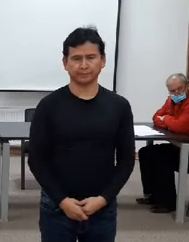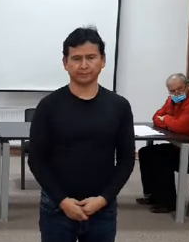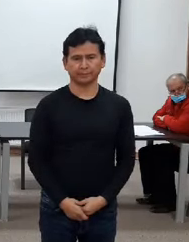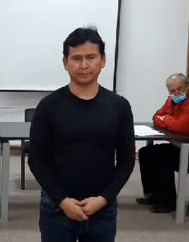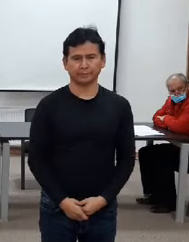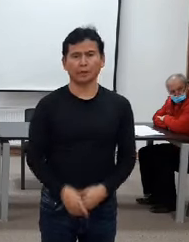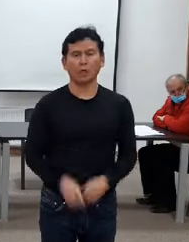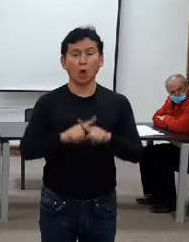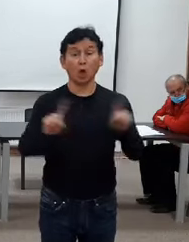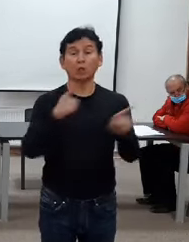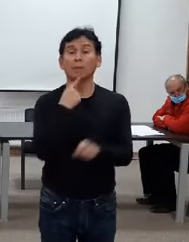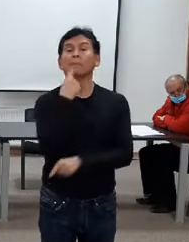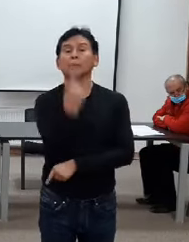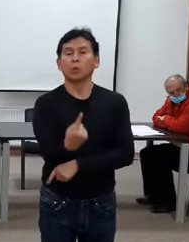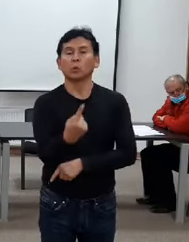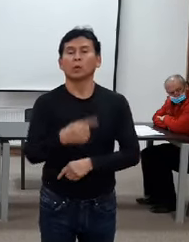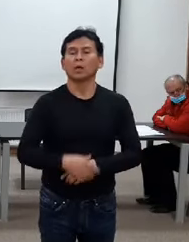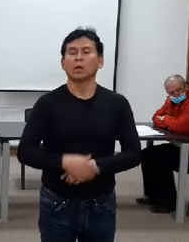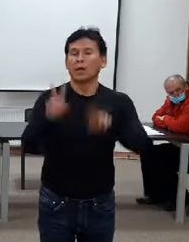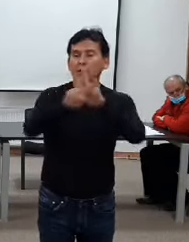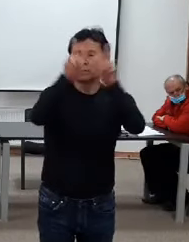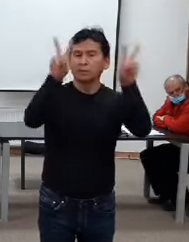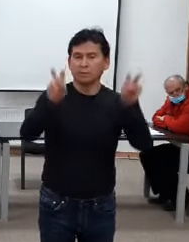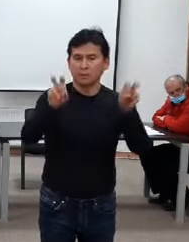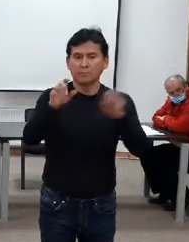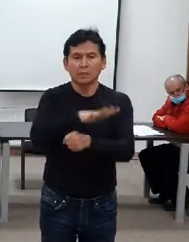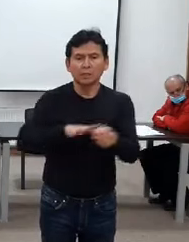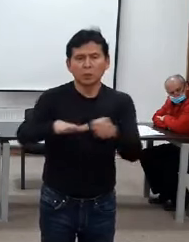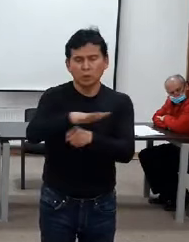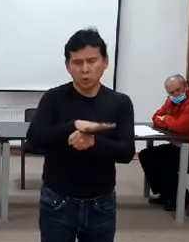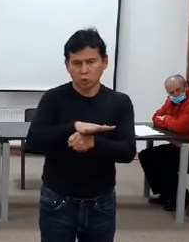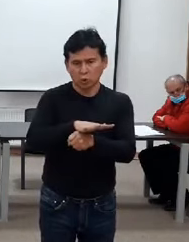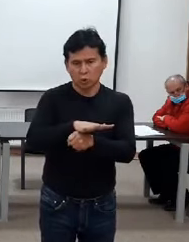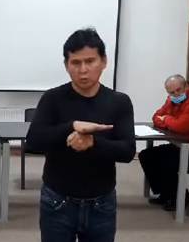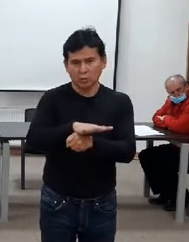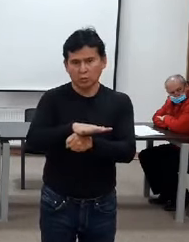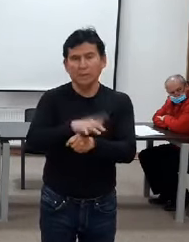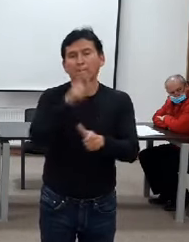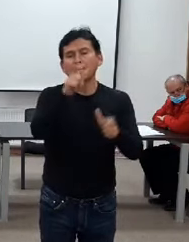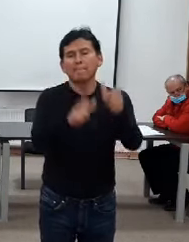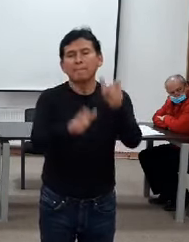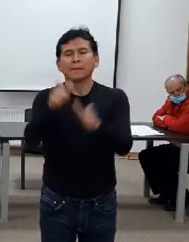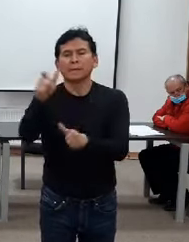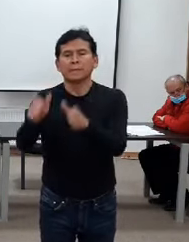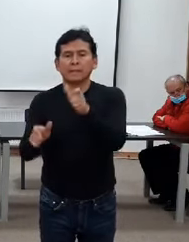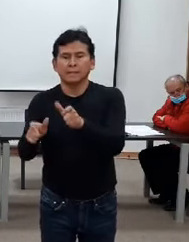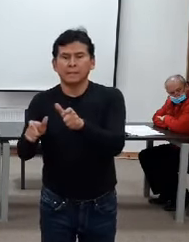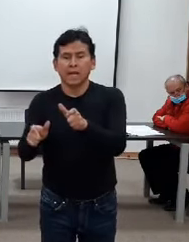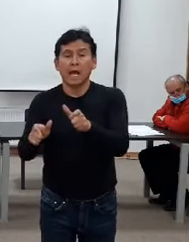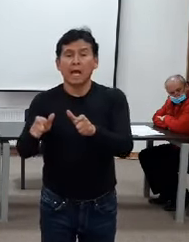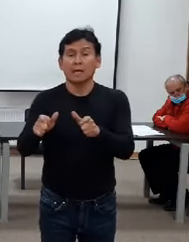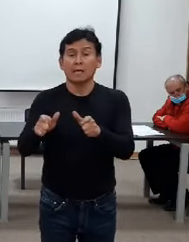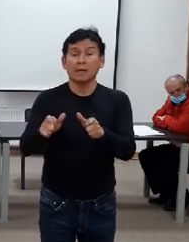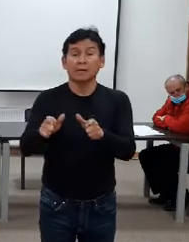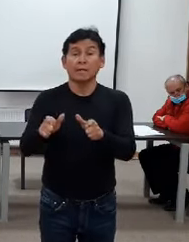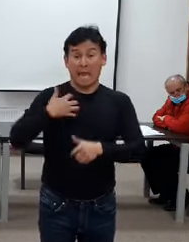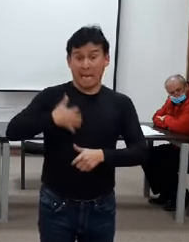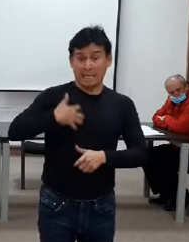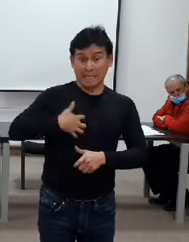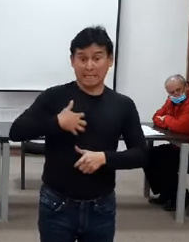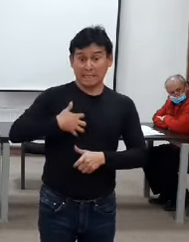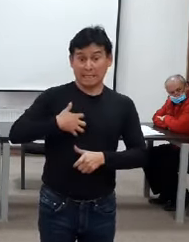Yo tengo otra consulta, intendenta, con respecto a la situación primero de personas de nacionalidad argentina o residentes argentinos